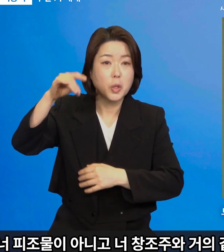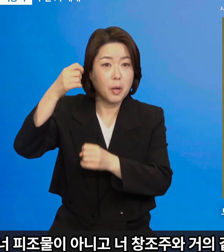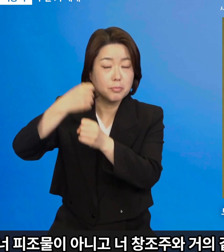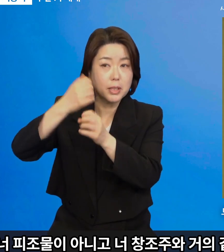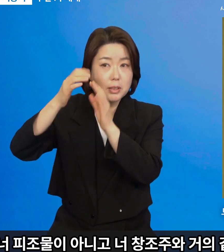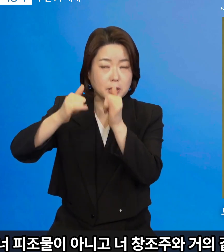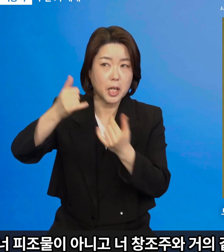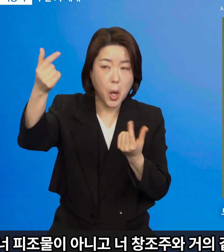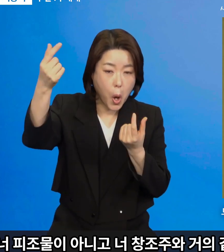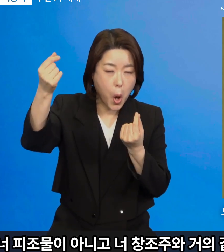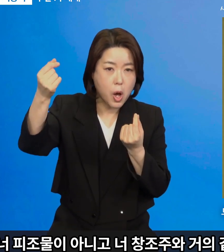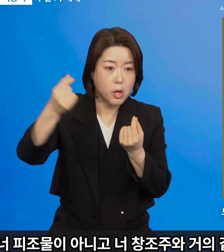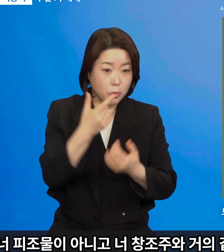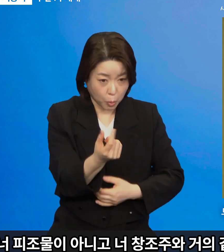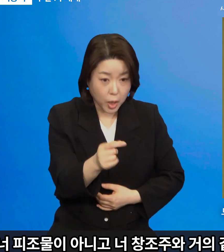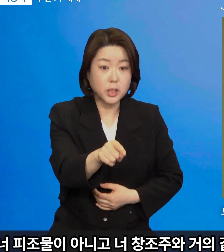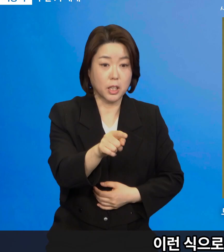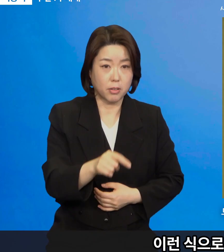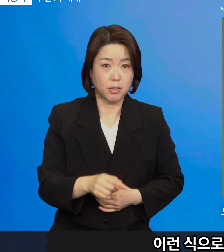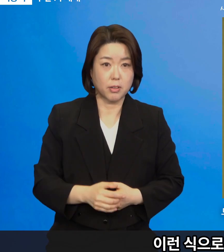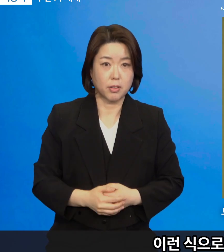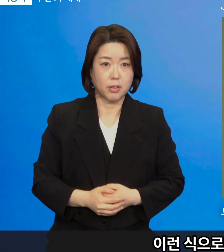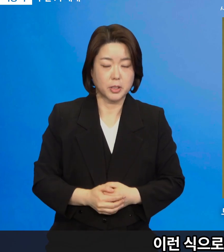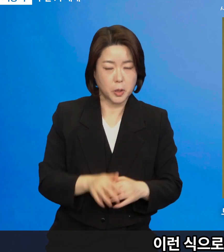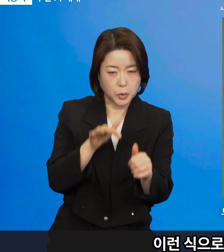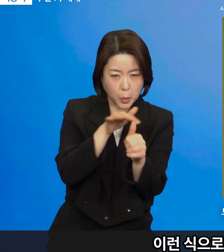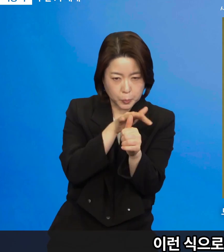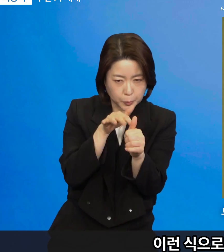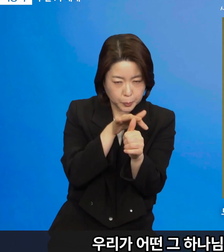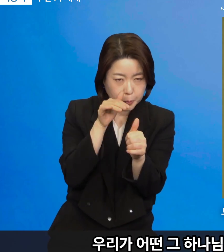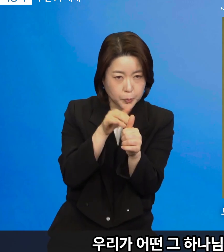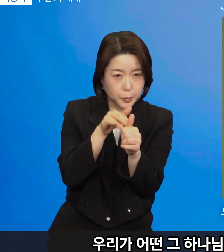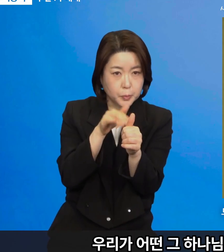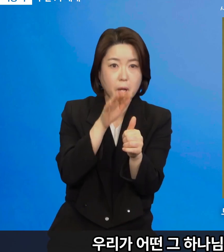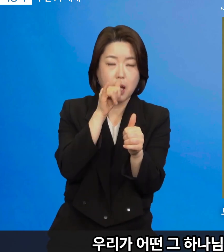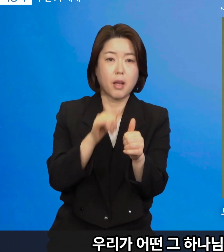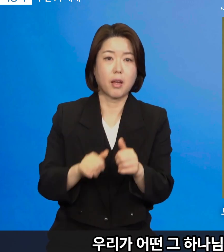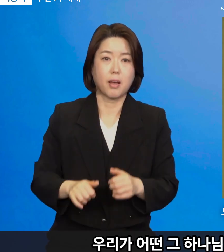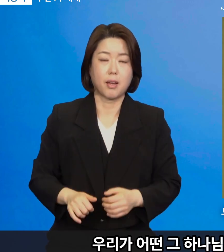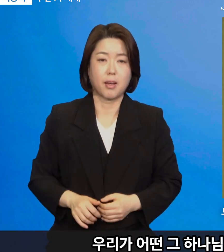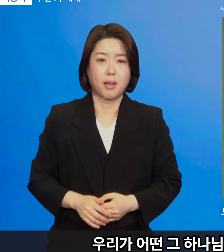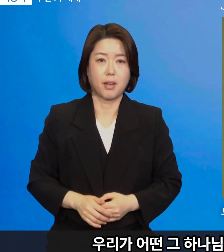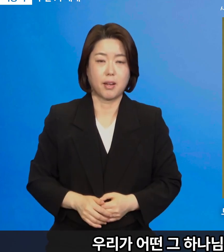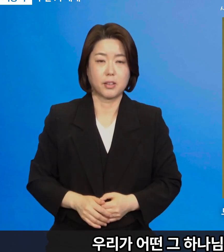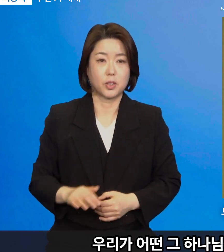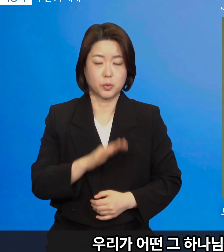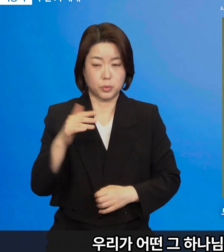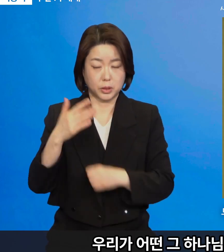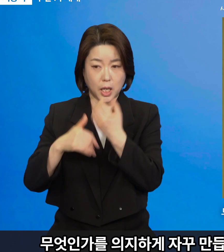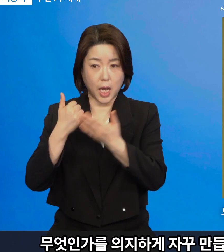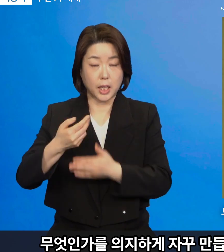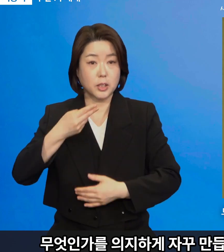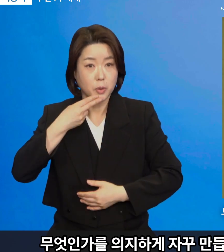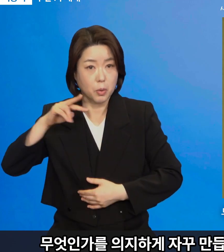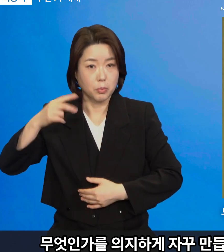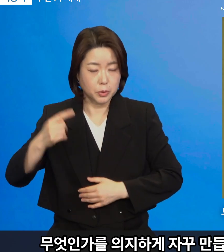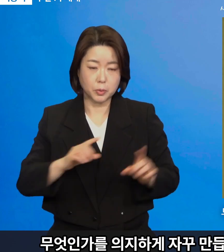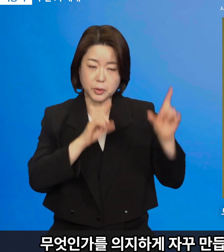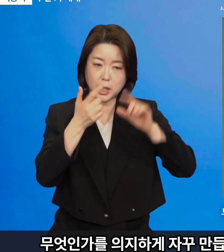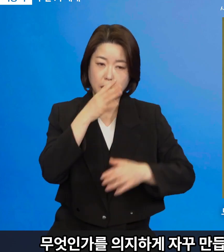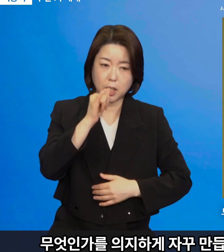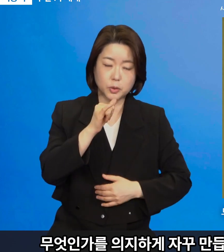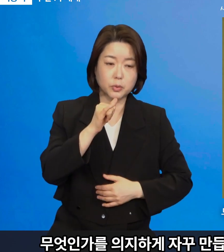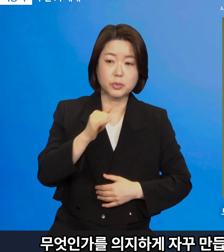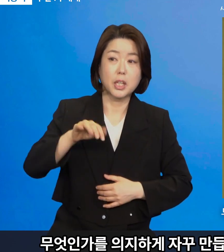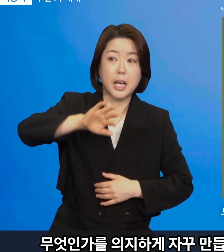거의 같게, 그냥 거의 창조자라고 보면 돼, 너는. 이런 식으로 유혹을 해서 우리가 어떤 그 하나님 없이도 살아갈 수 있는 무엇인가를 의지하게